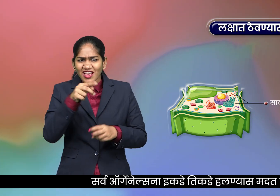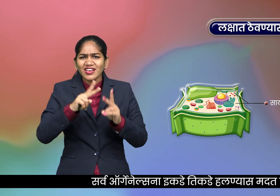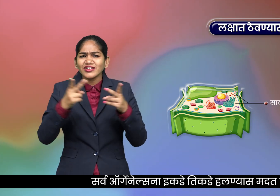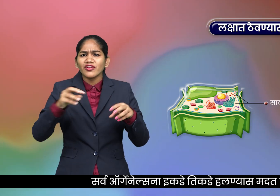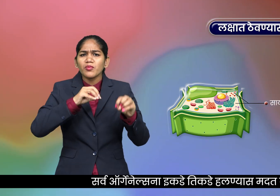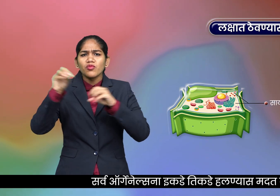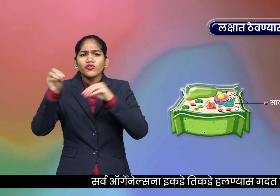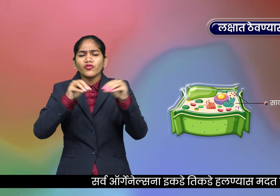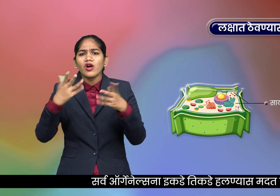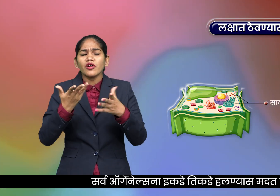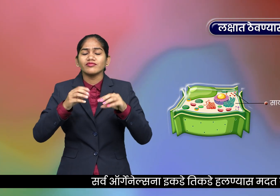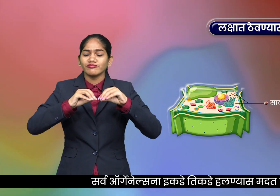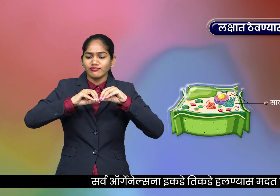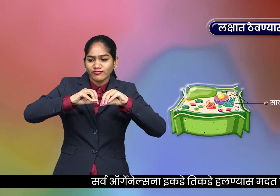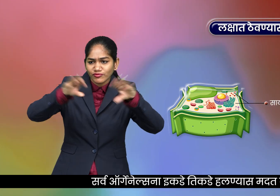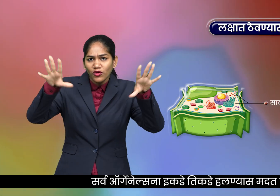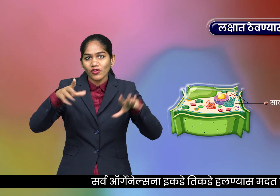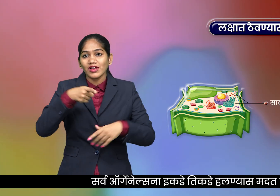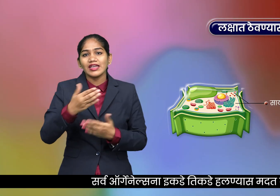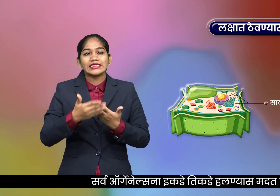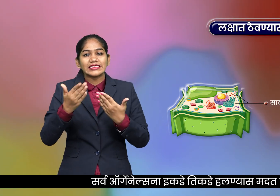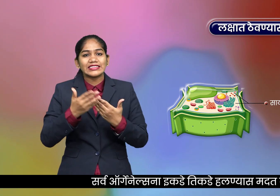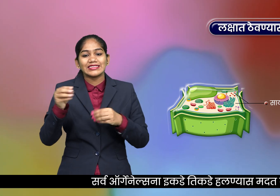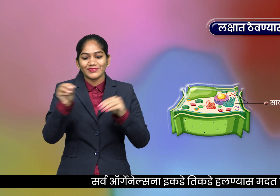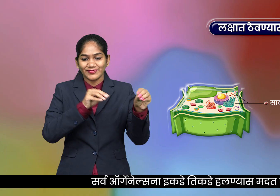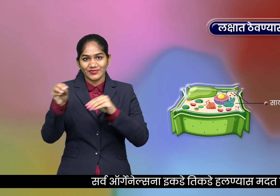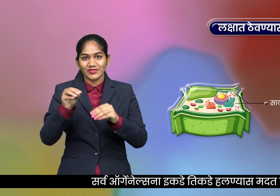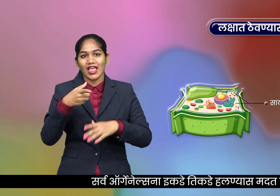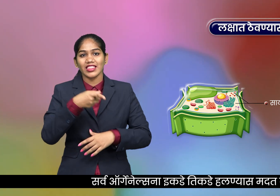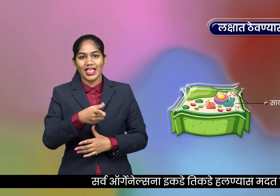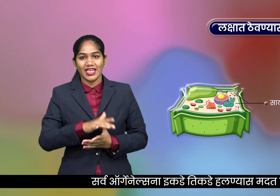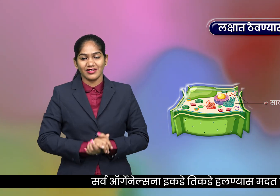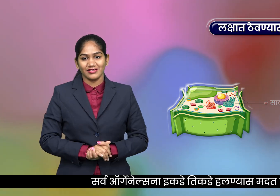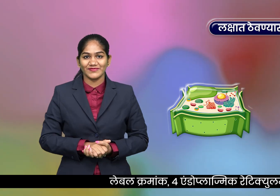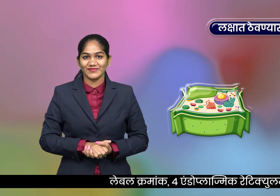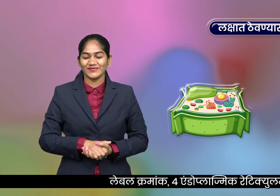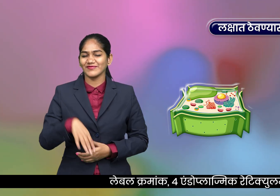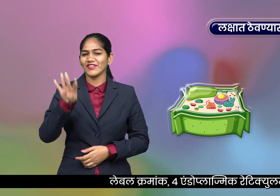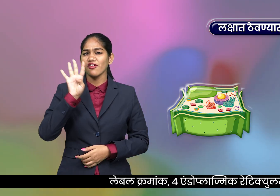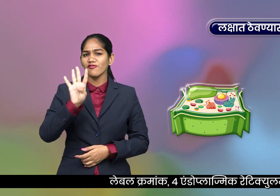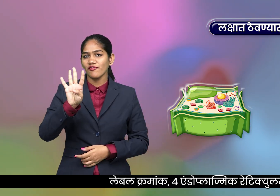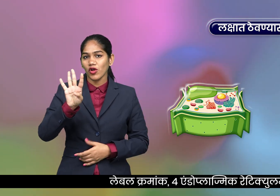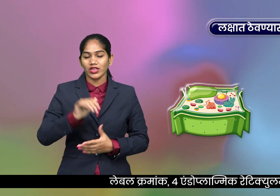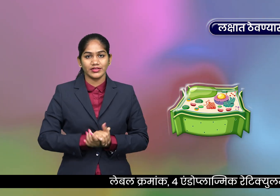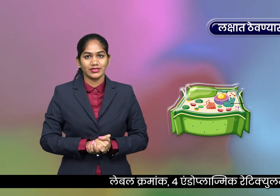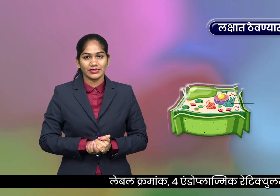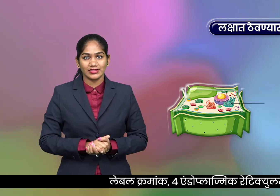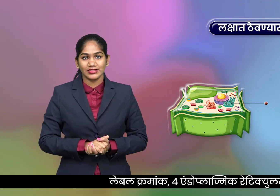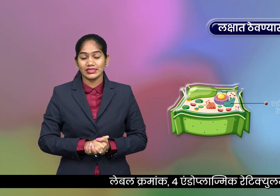हलण्यास मदत करतो. लेबल क्रमांक 4,